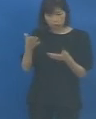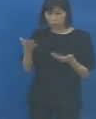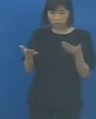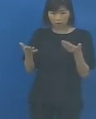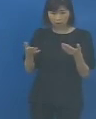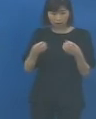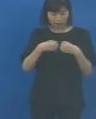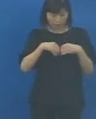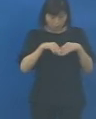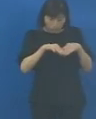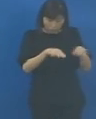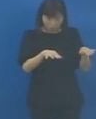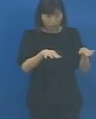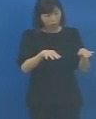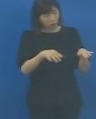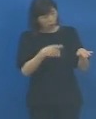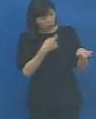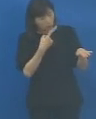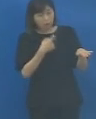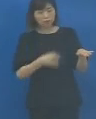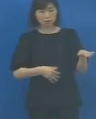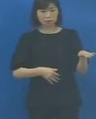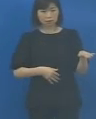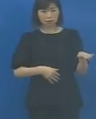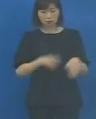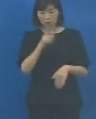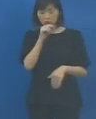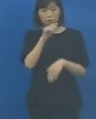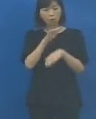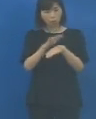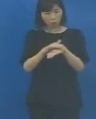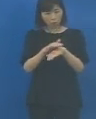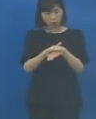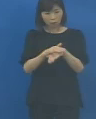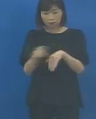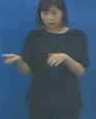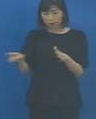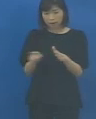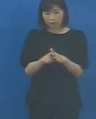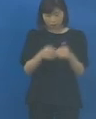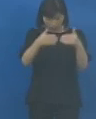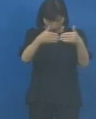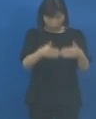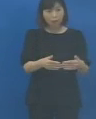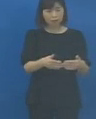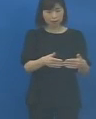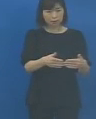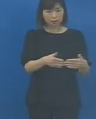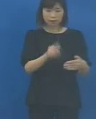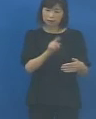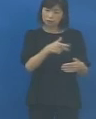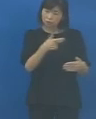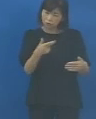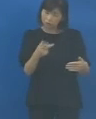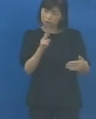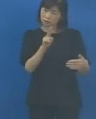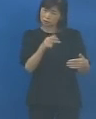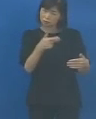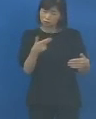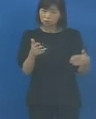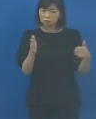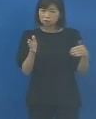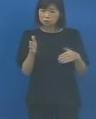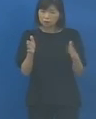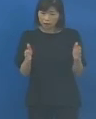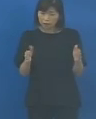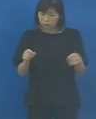て、これまでは鳥取方式なんとかその網をかけてですね、まあ、囲い込むことによって、まあ、1、2週間あれば大体そのピークが